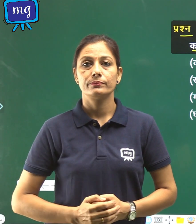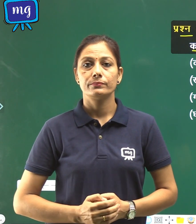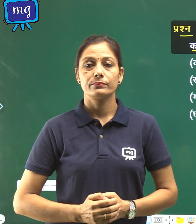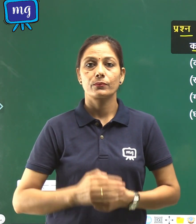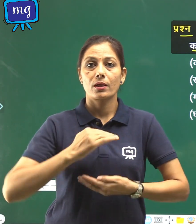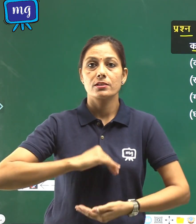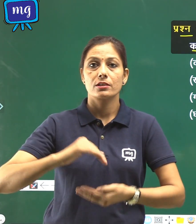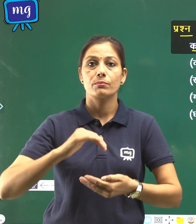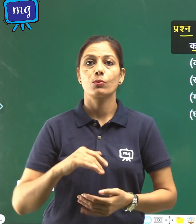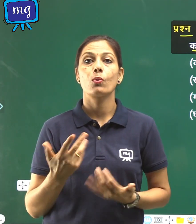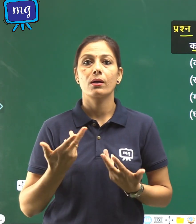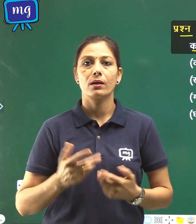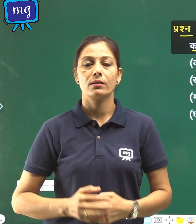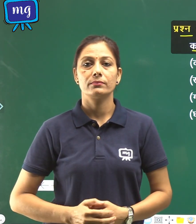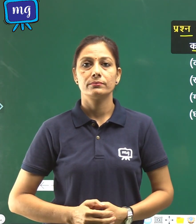जन्म हुआ।